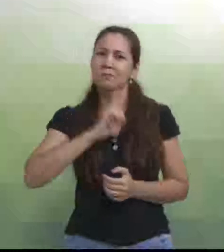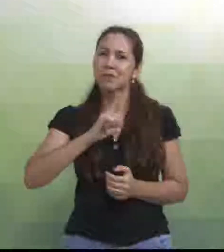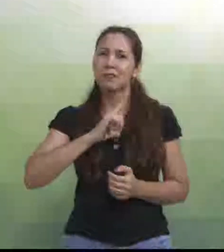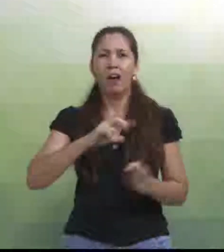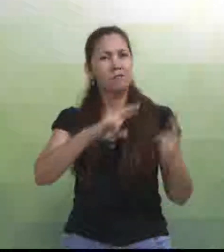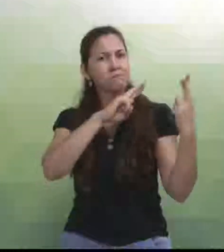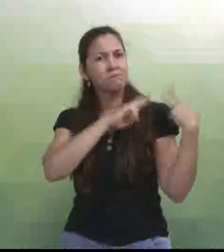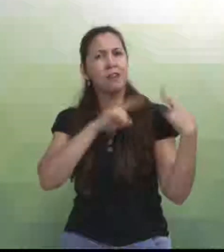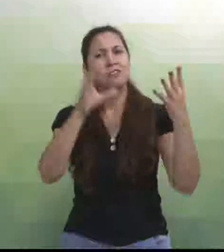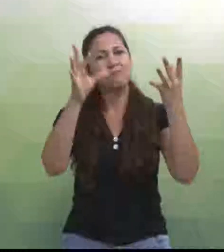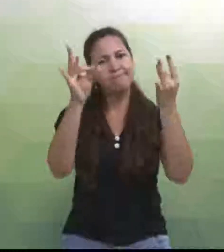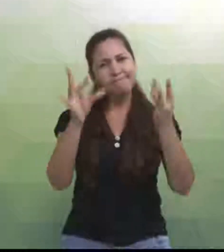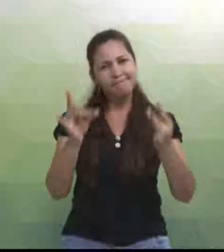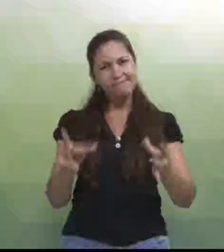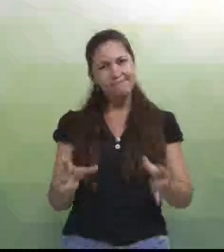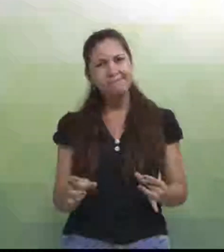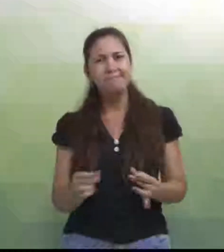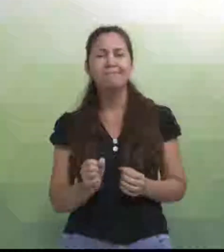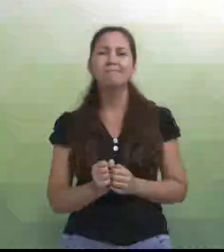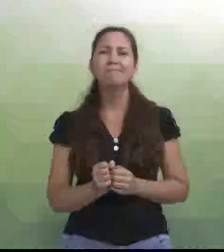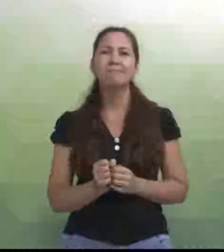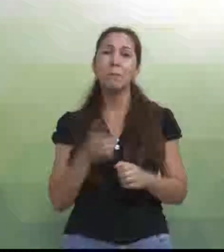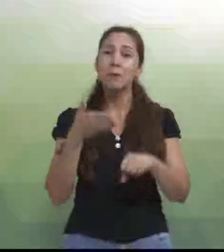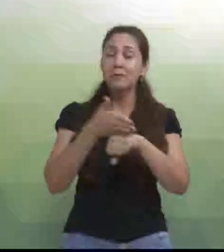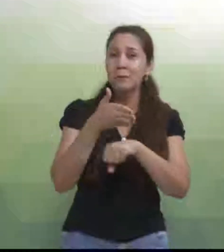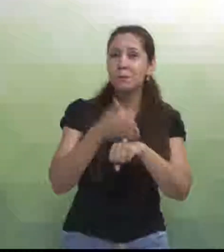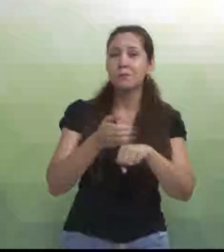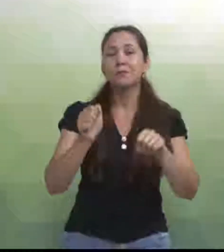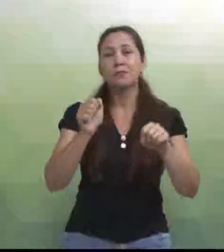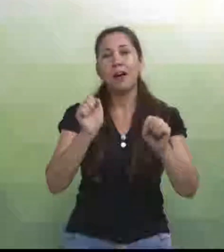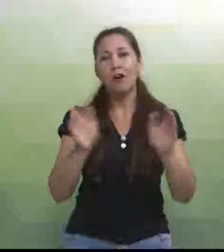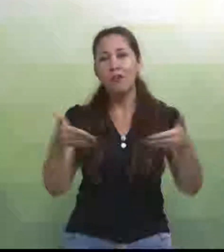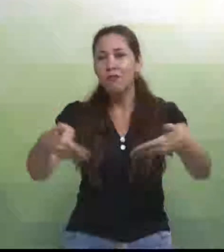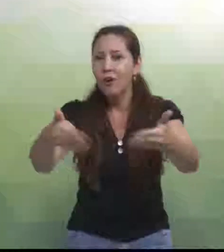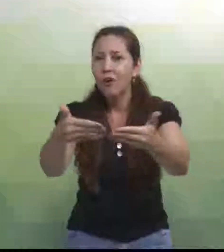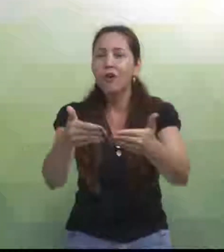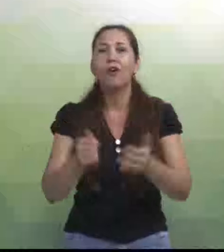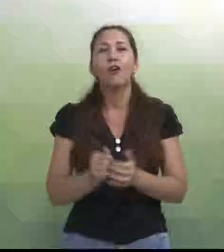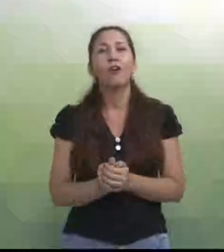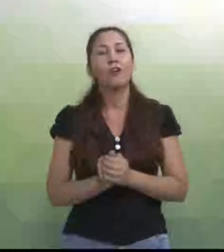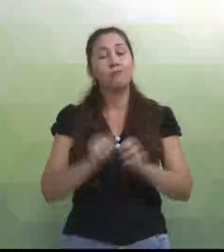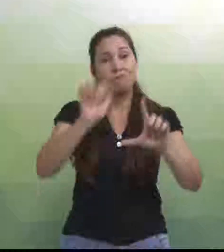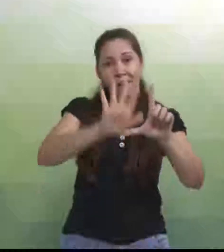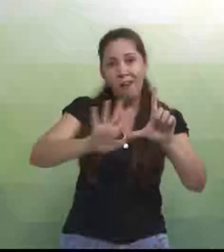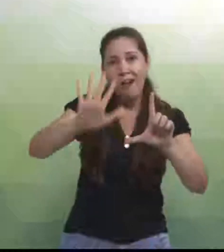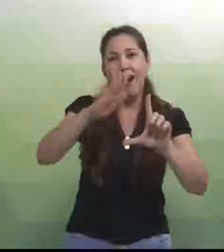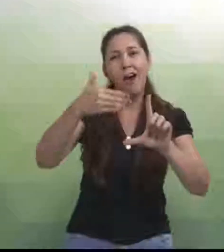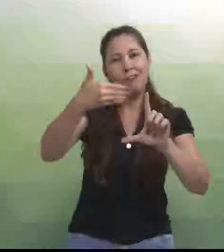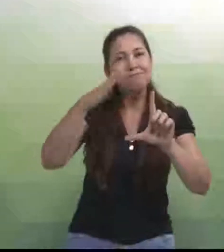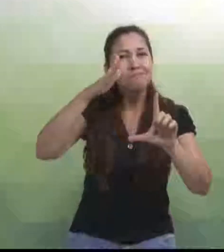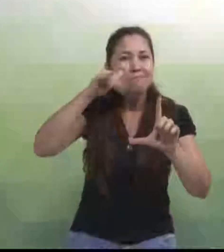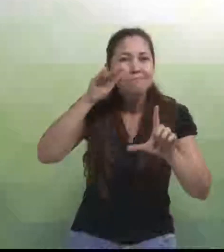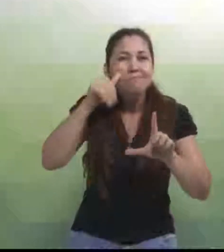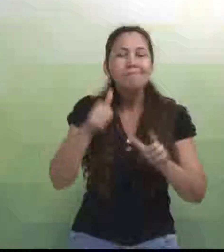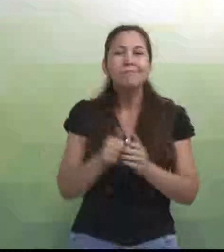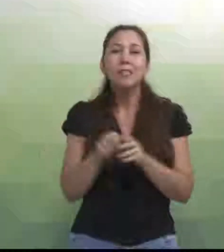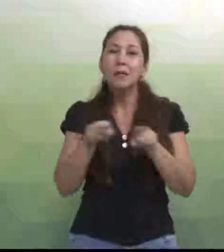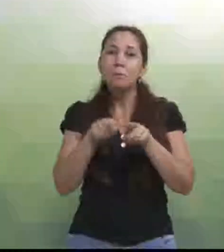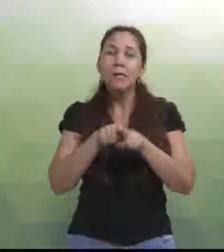responsabilidade, devemos participar dos fóruns, assistir às videoaulas, ficar atentos